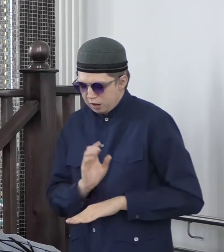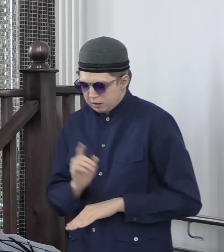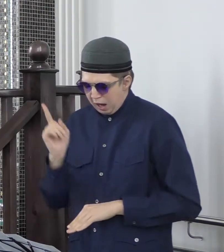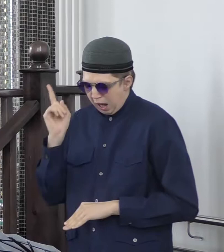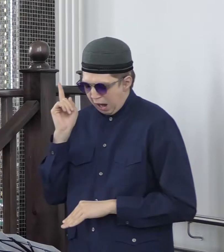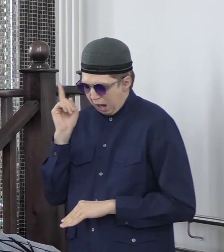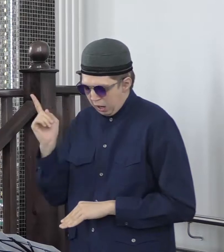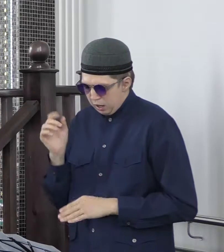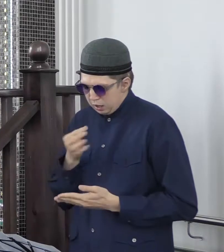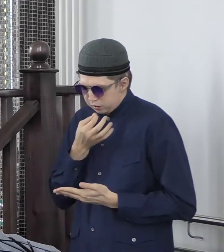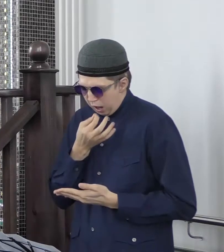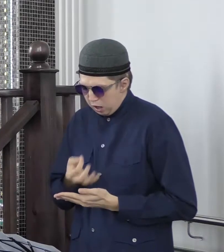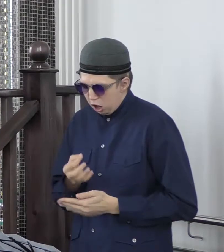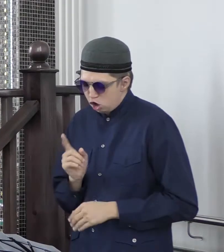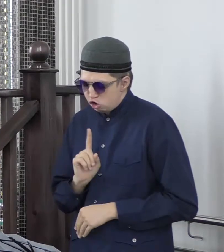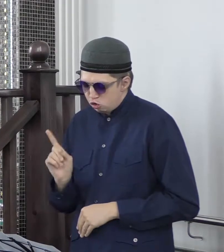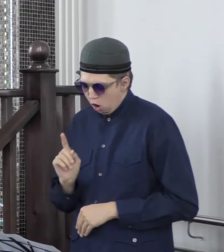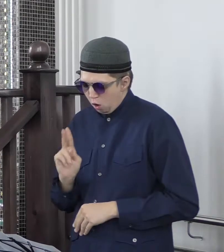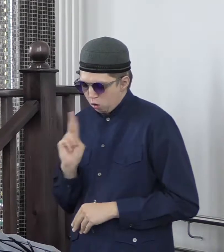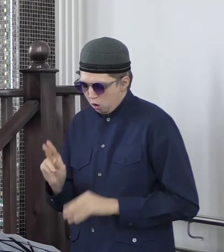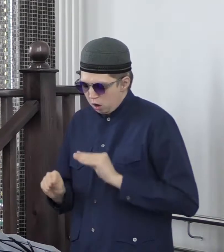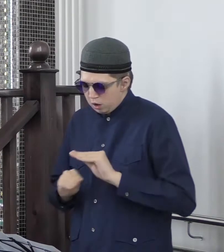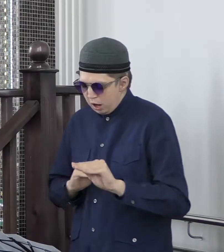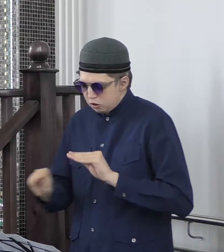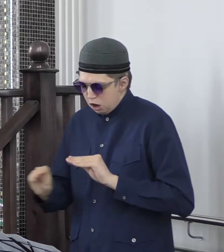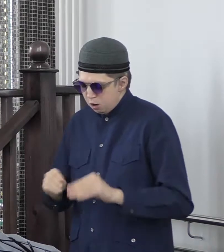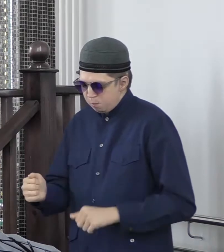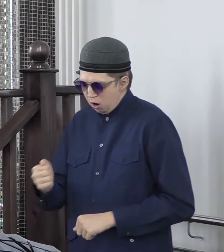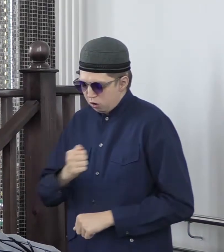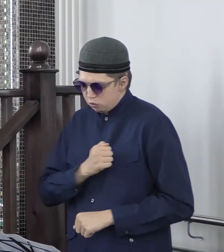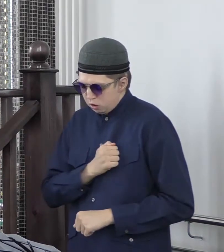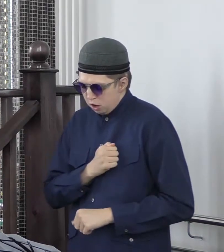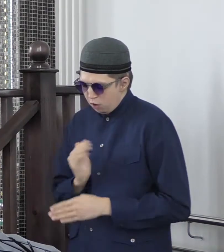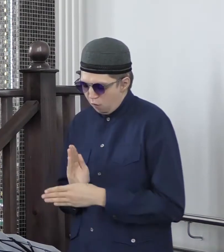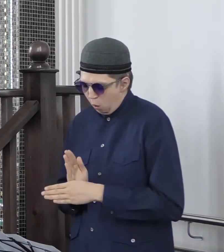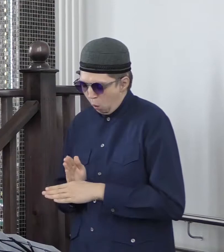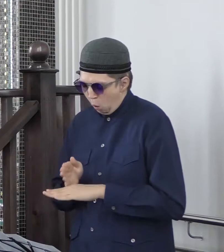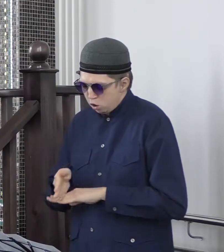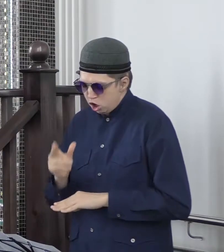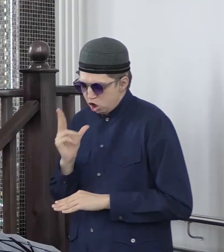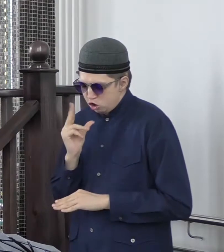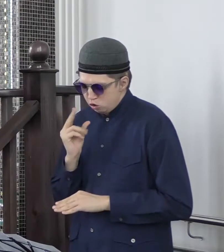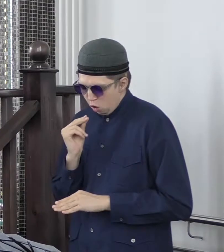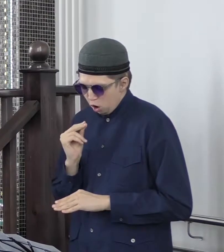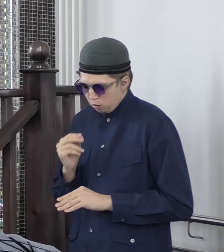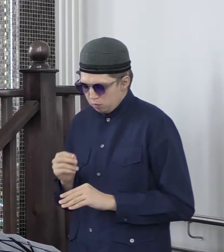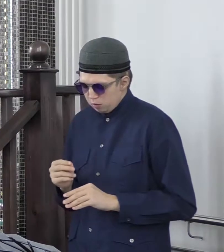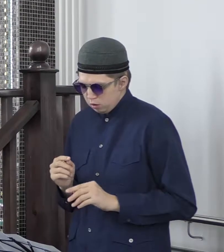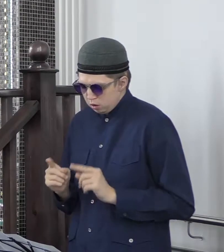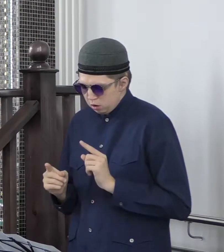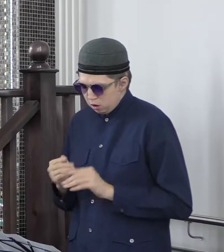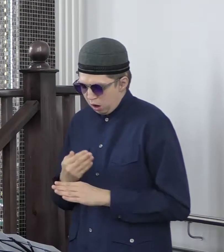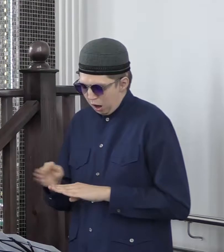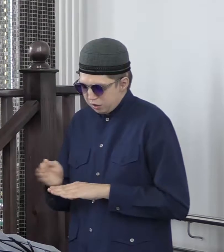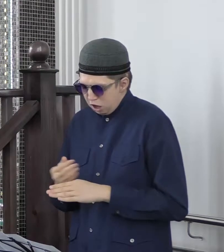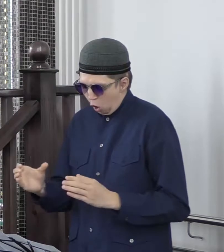نعزنا الله تعالى وزنا زاد نحضرنا يا مقالي كان نحضر الجمعة شو نمشي مش نكيرة شو نمشي مش رحب نمازنا